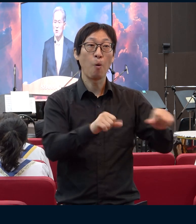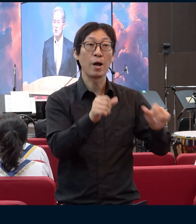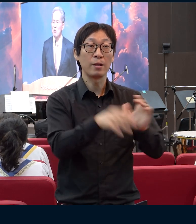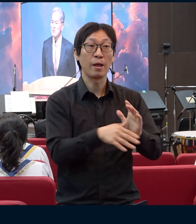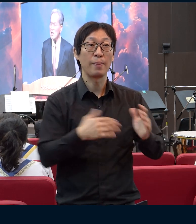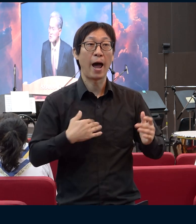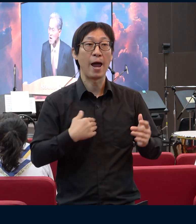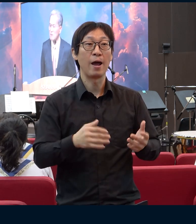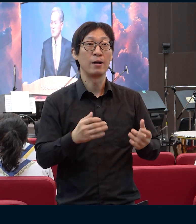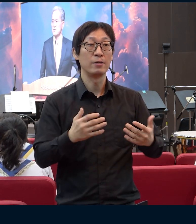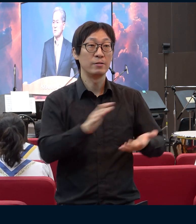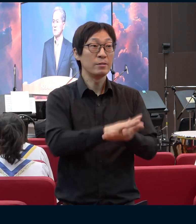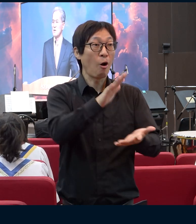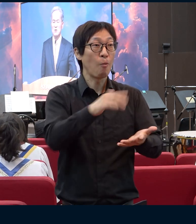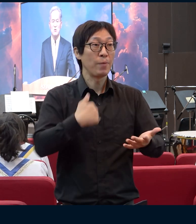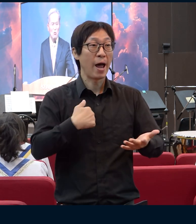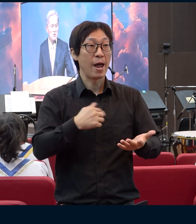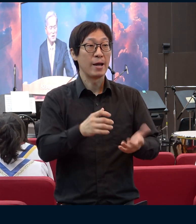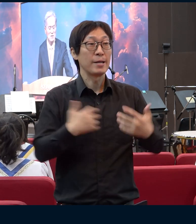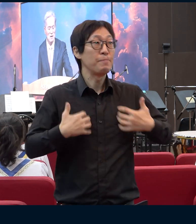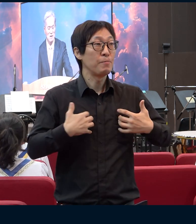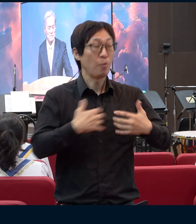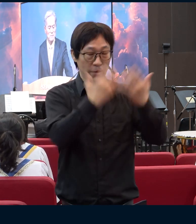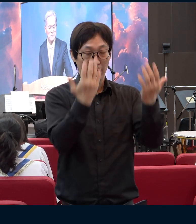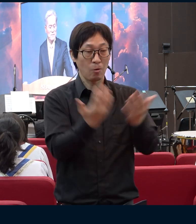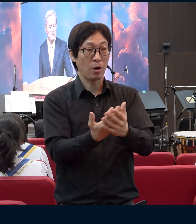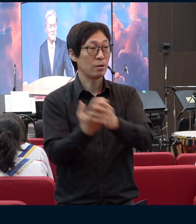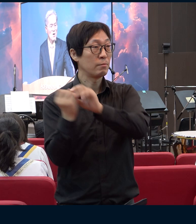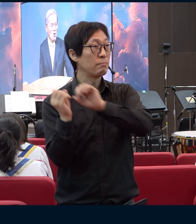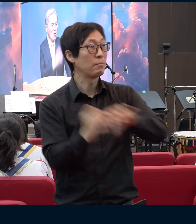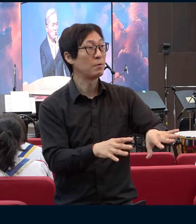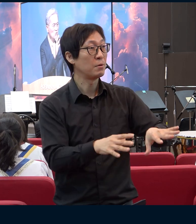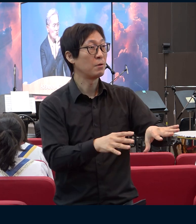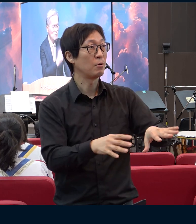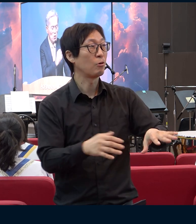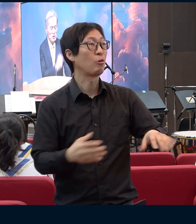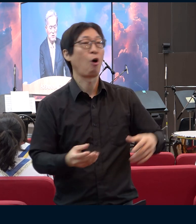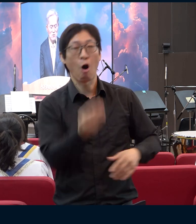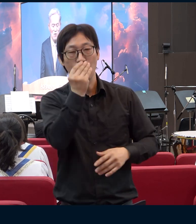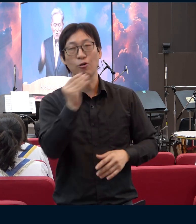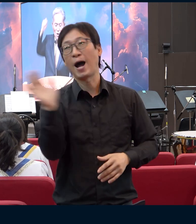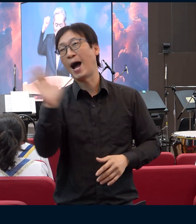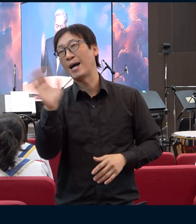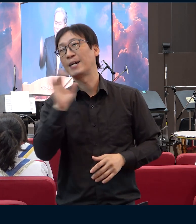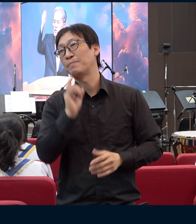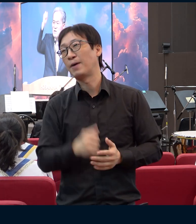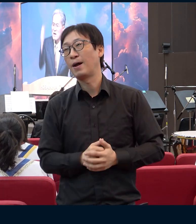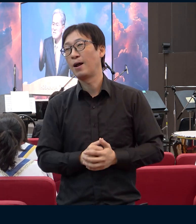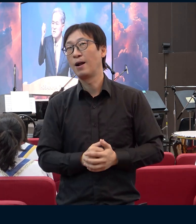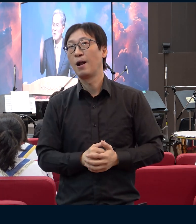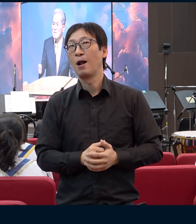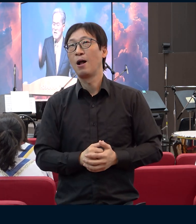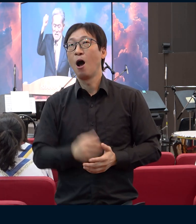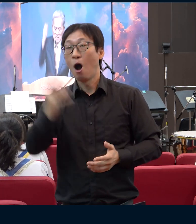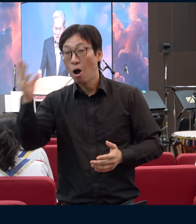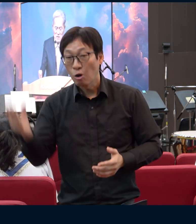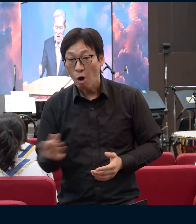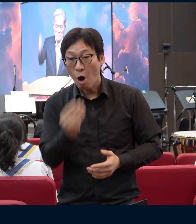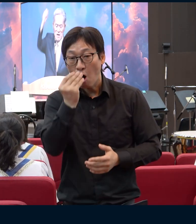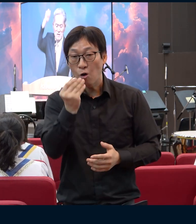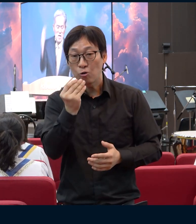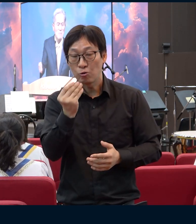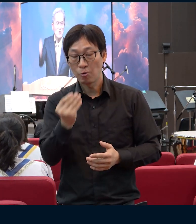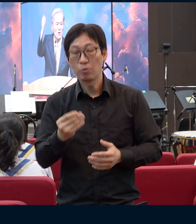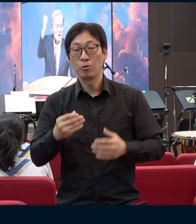한다면 그건 거룩이 아니다 하는 것이죠. 그건 거룩이 아니다. 거룩을 위한 포기는요, 포기했지만